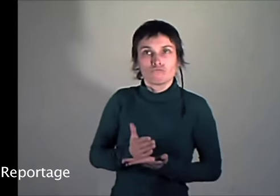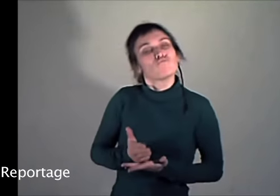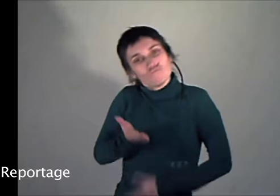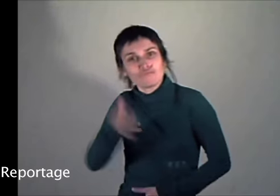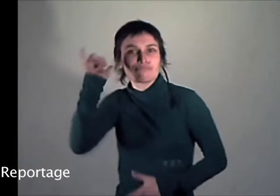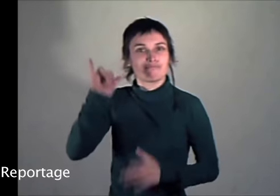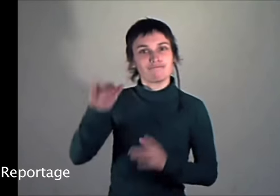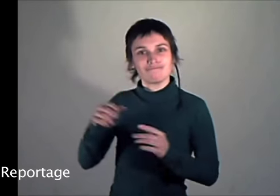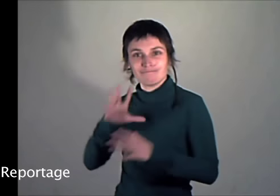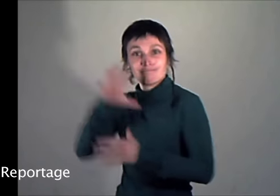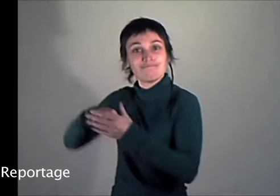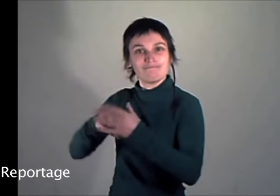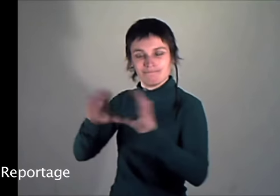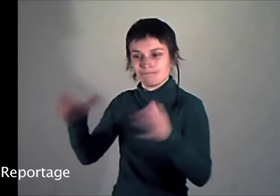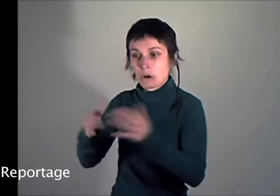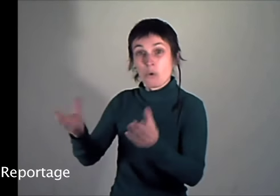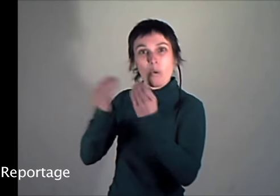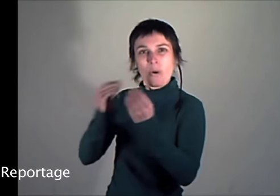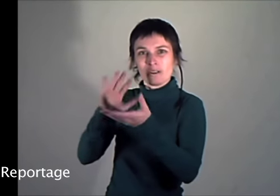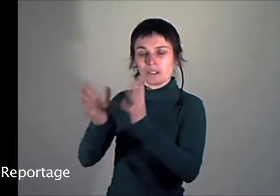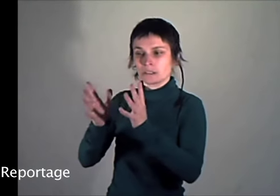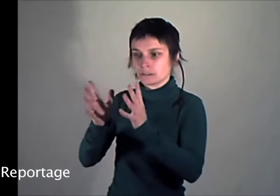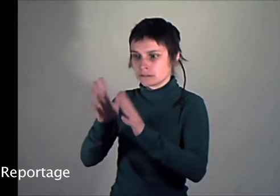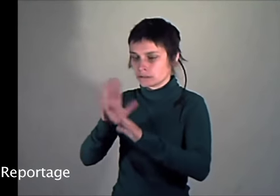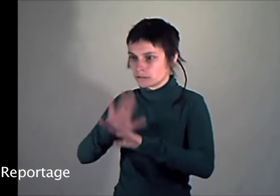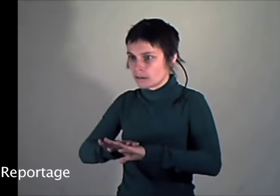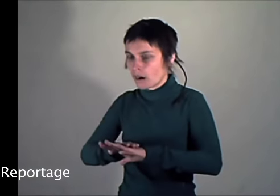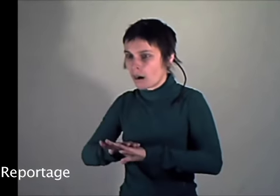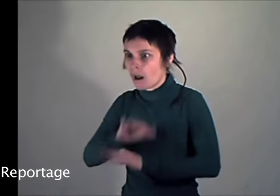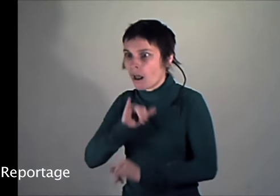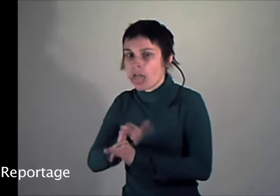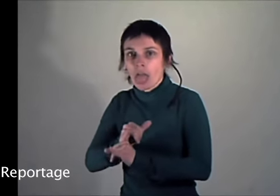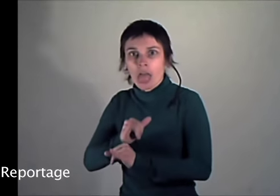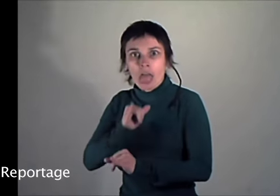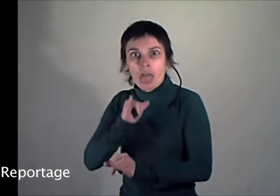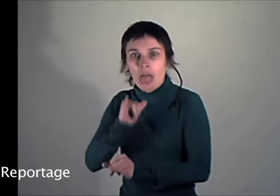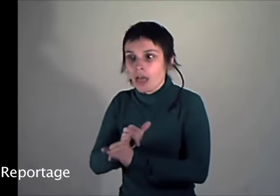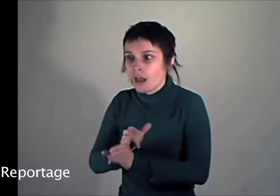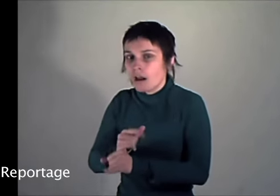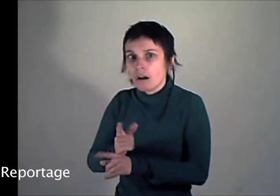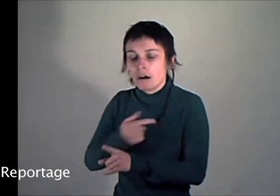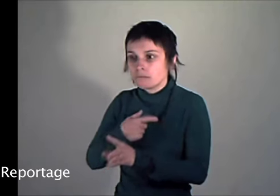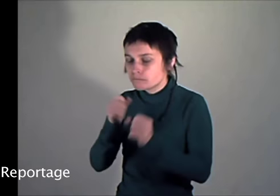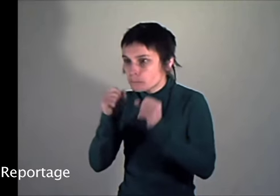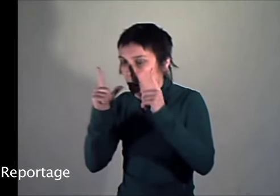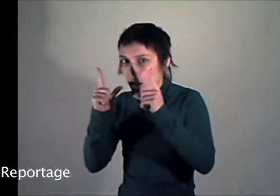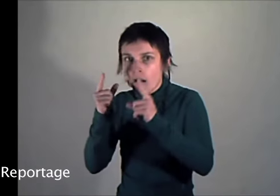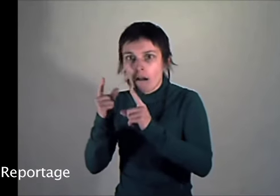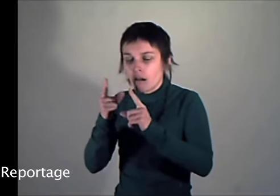venait. Puis on m'a dit viens voir, tu vas voir, il y a des cours de langue des signes. J'ai hésité puis j'y suis allée. J'ai